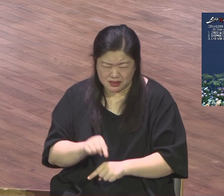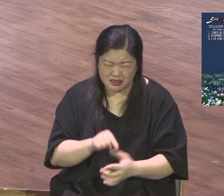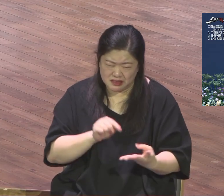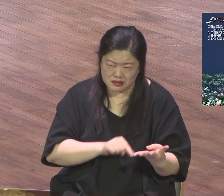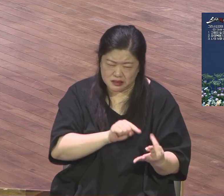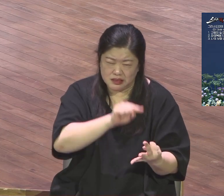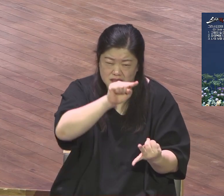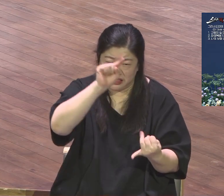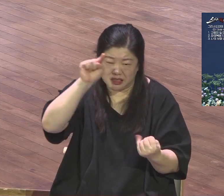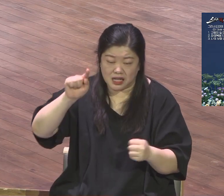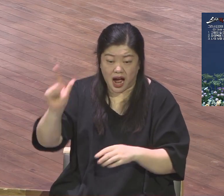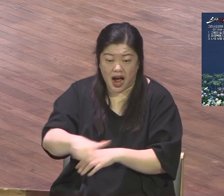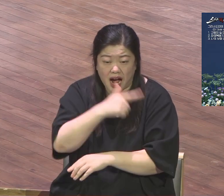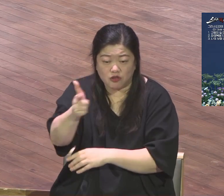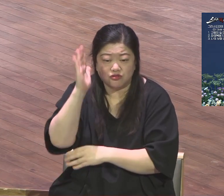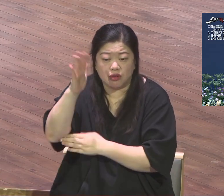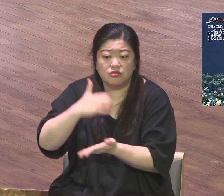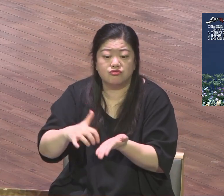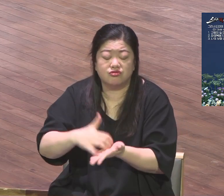제가 설교를 했습니다.